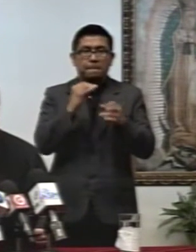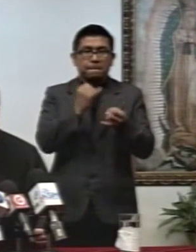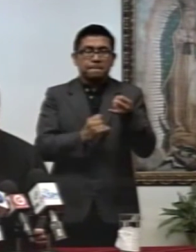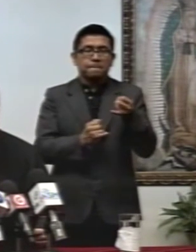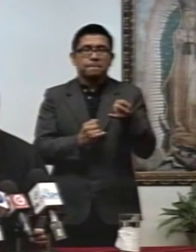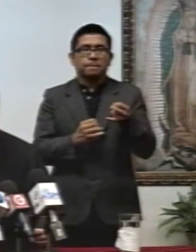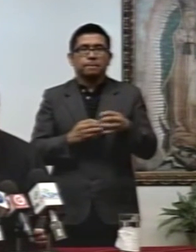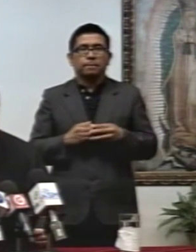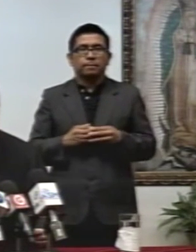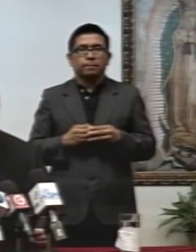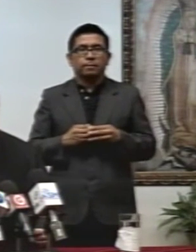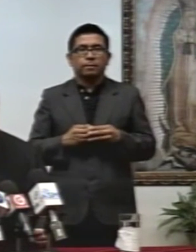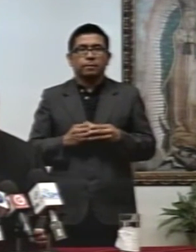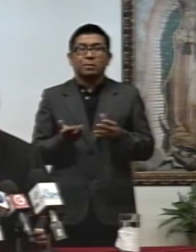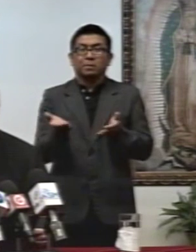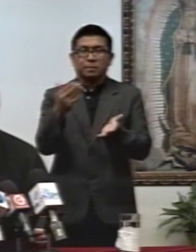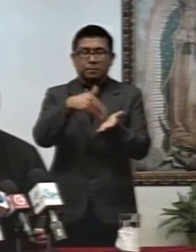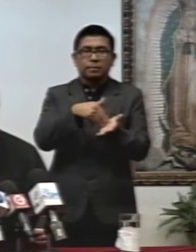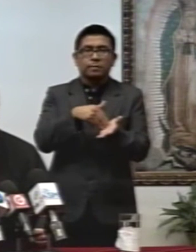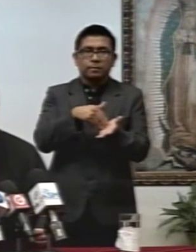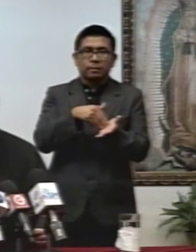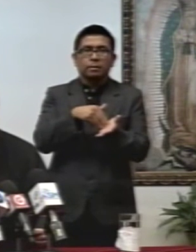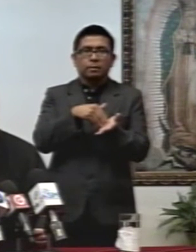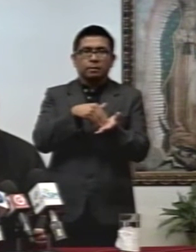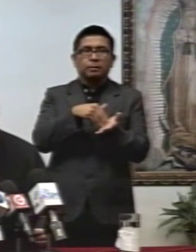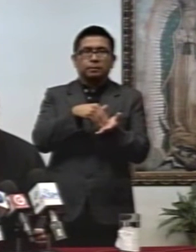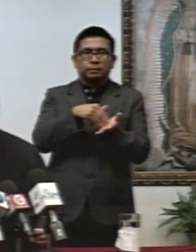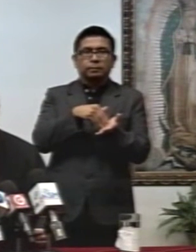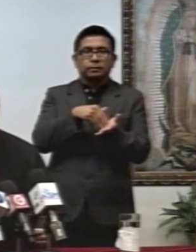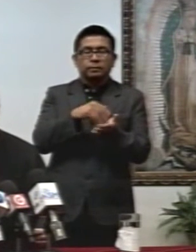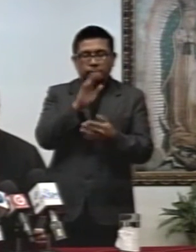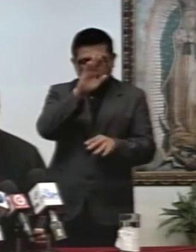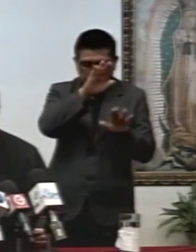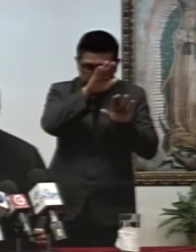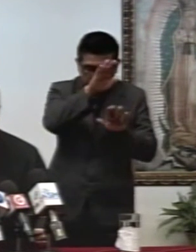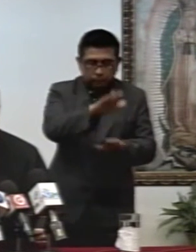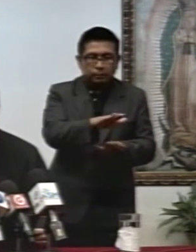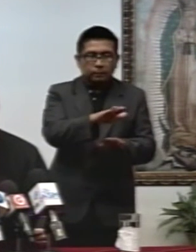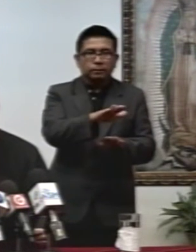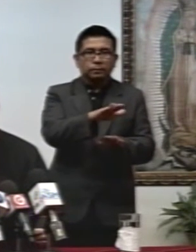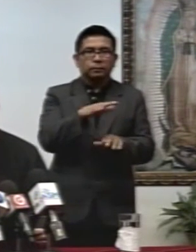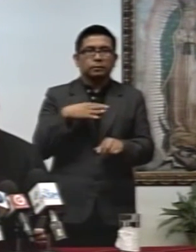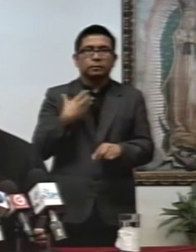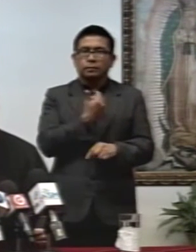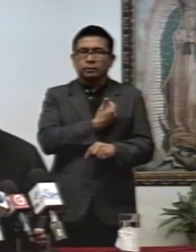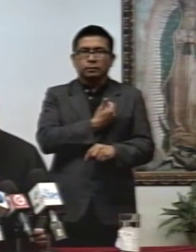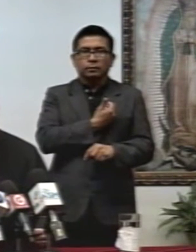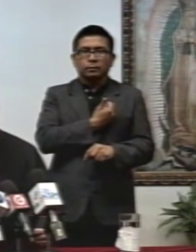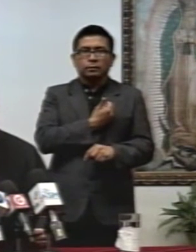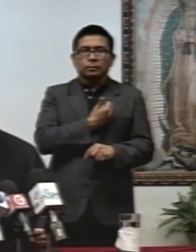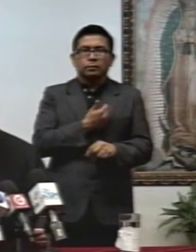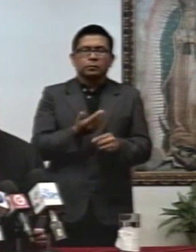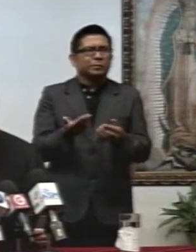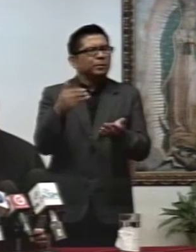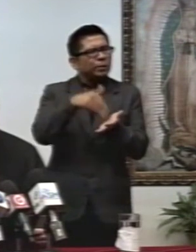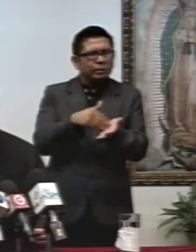Finalmente, una vez más, con todo respeto y de forma